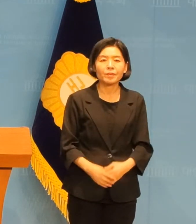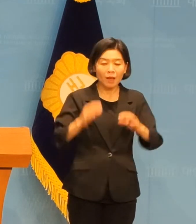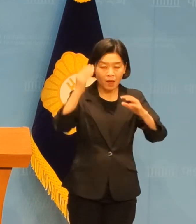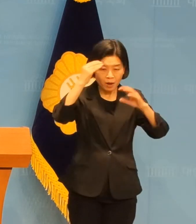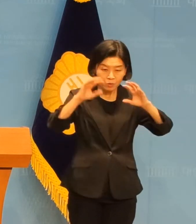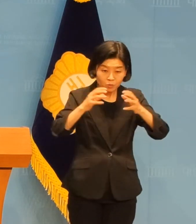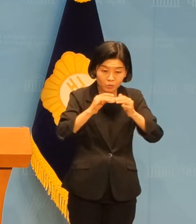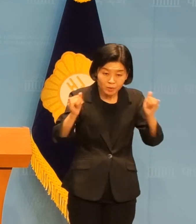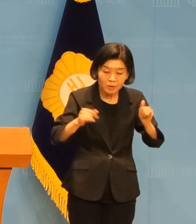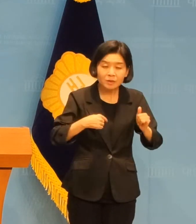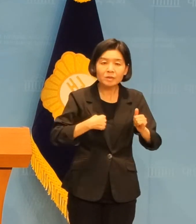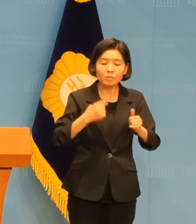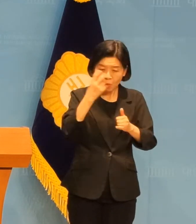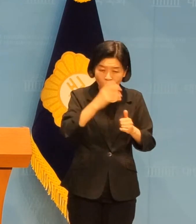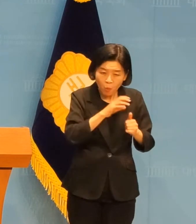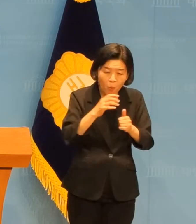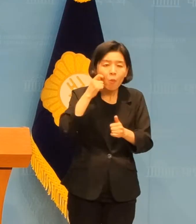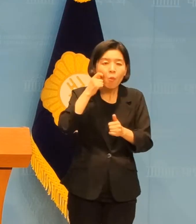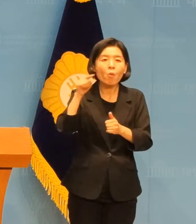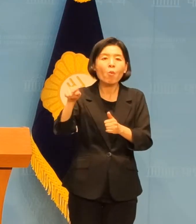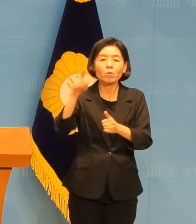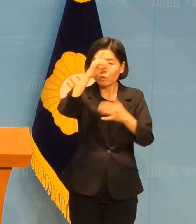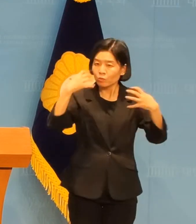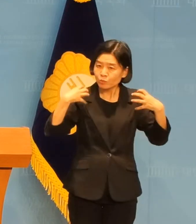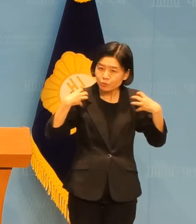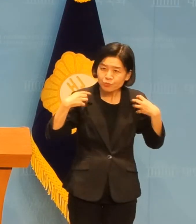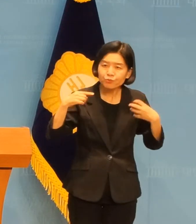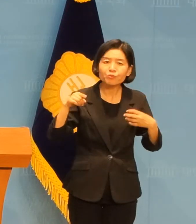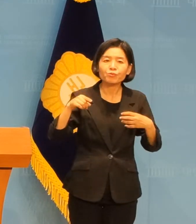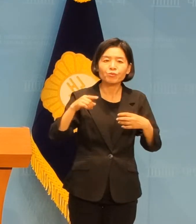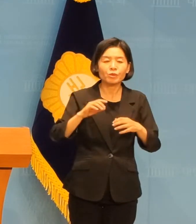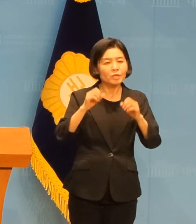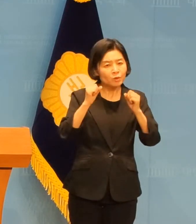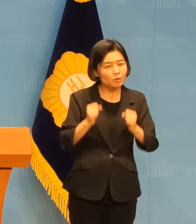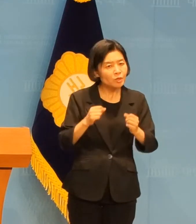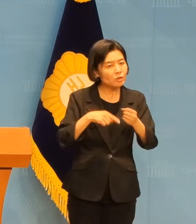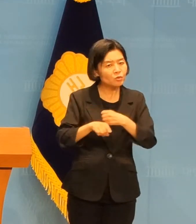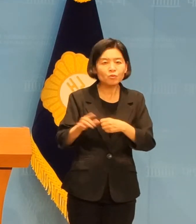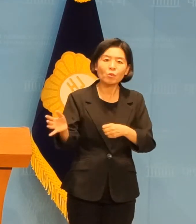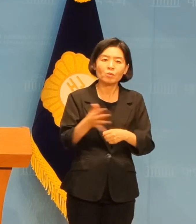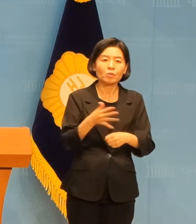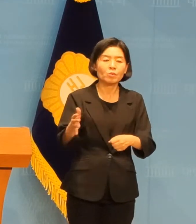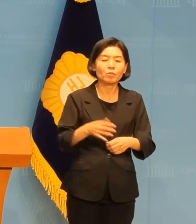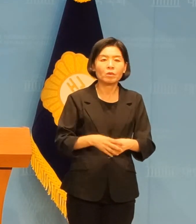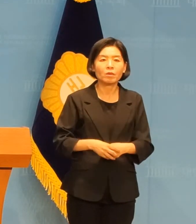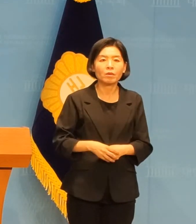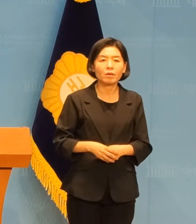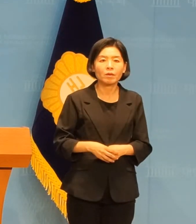자국민을 보호하지 못하는 무능한 정부는 존재 이유가 없습니다.